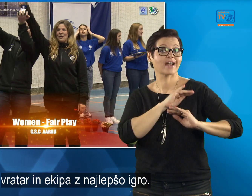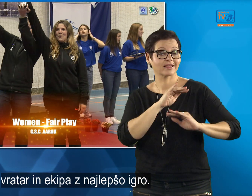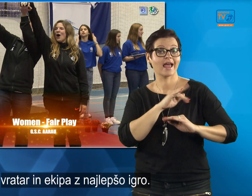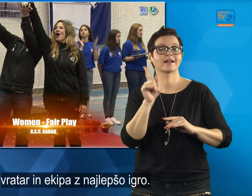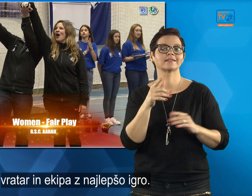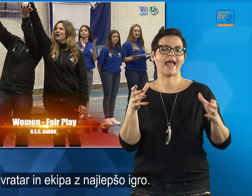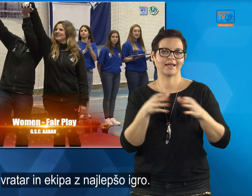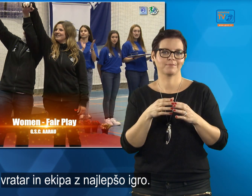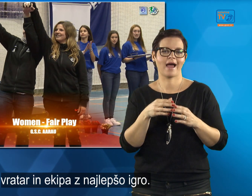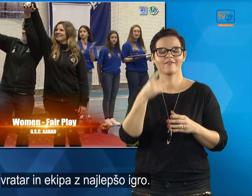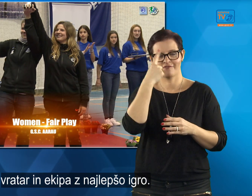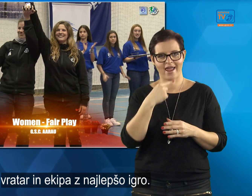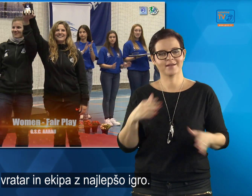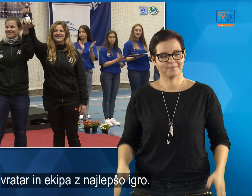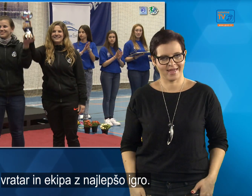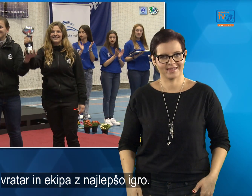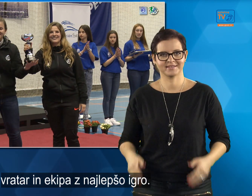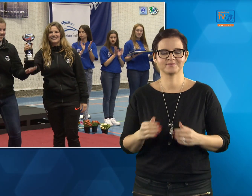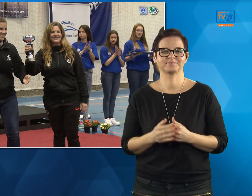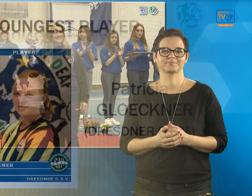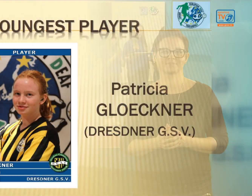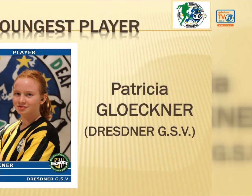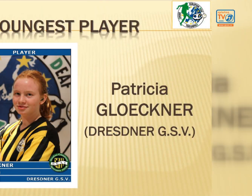vratar in ekipa z najlepšo igro.